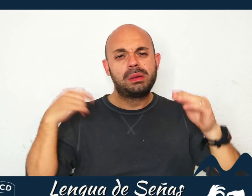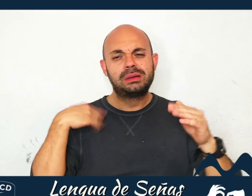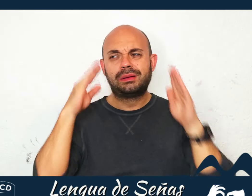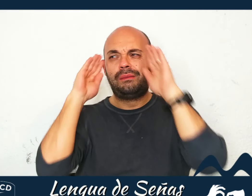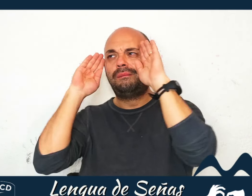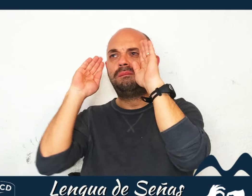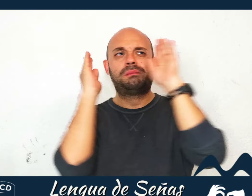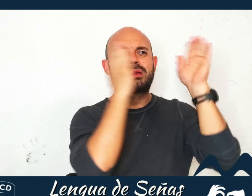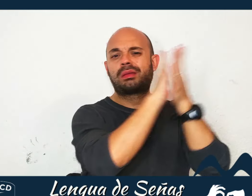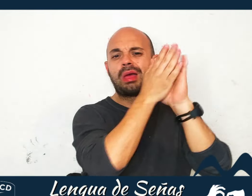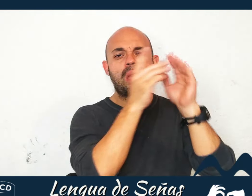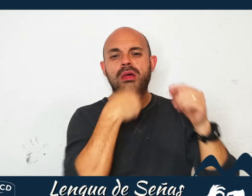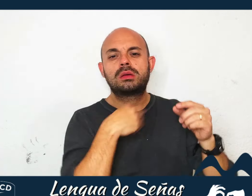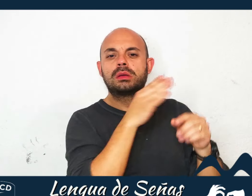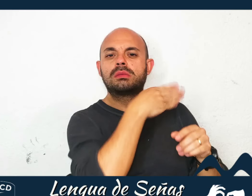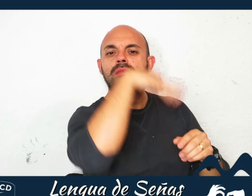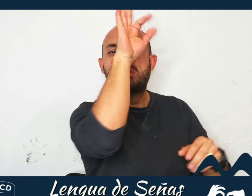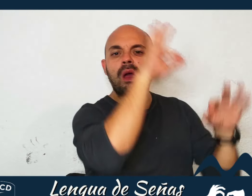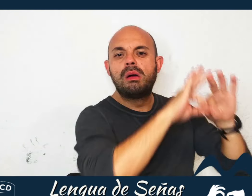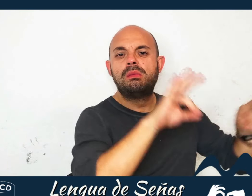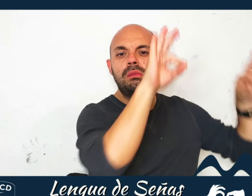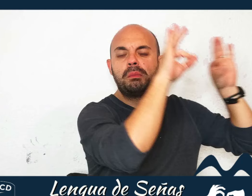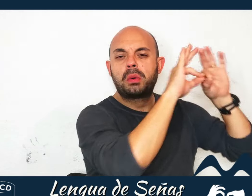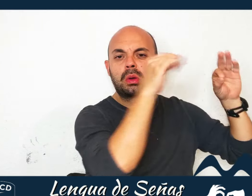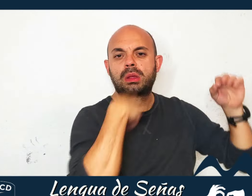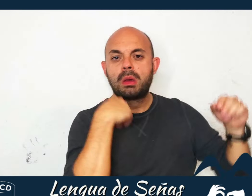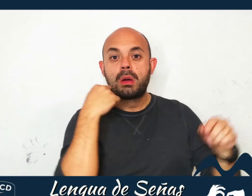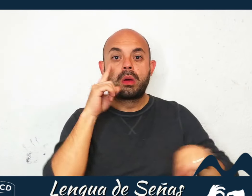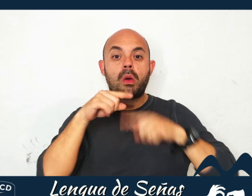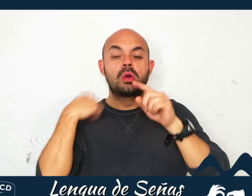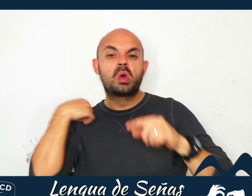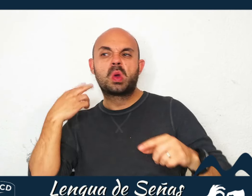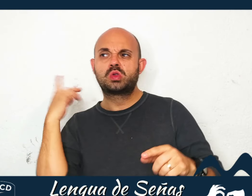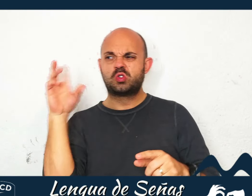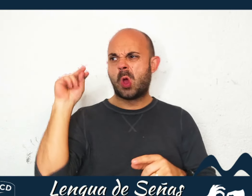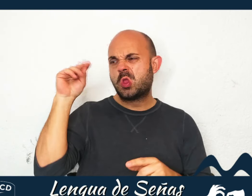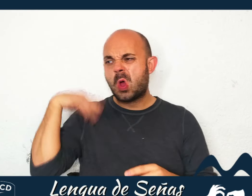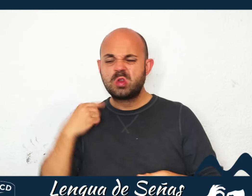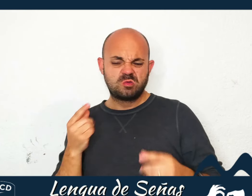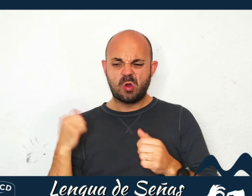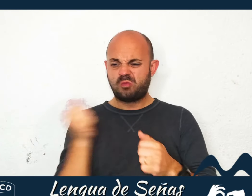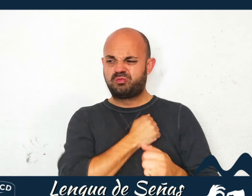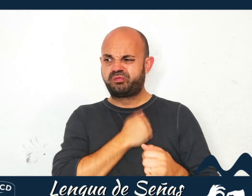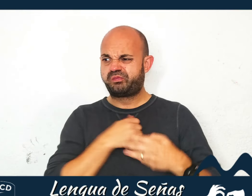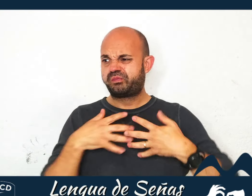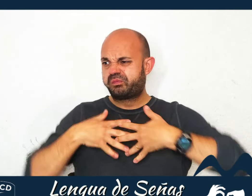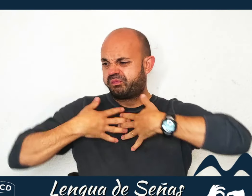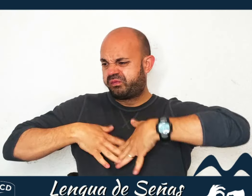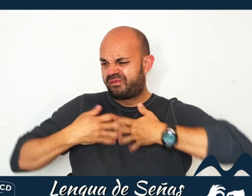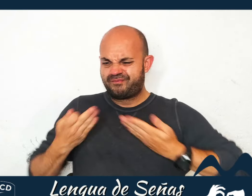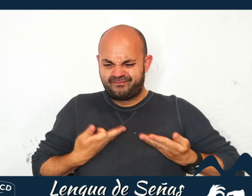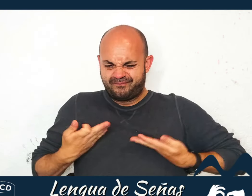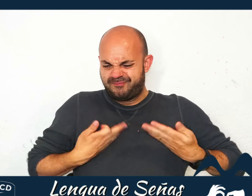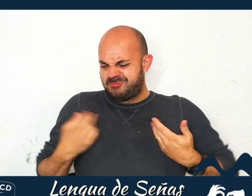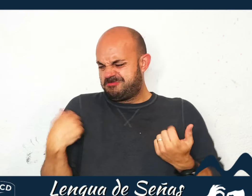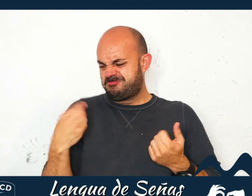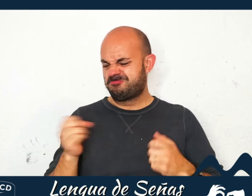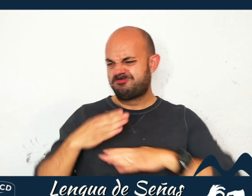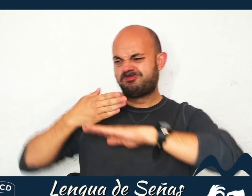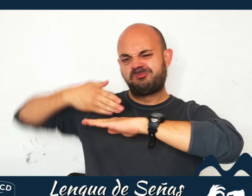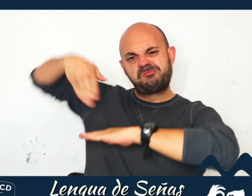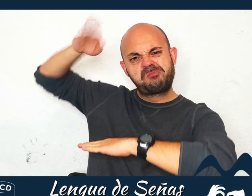estar hablando de eso, a veces perdemos oportunidades de algo más que puede venir hacia nosotros y que nosotros